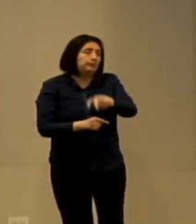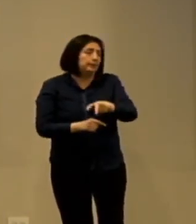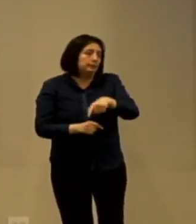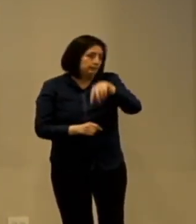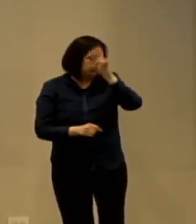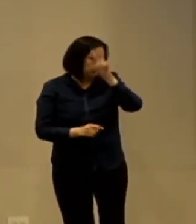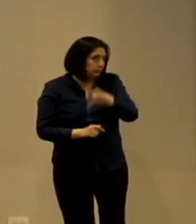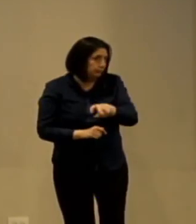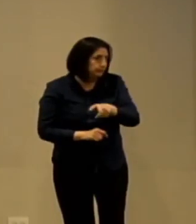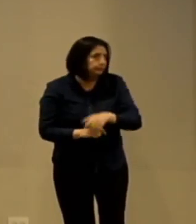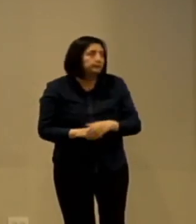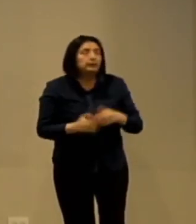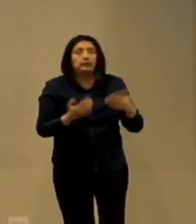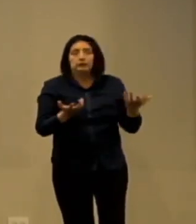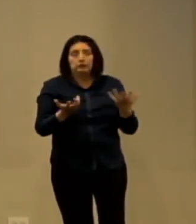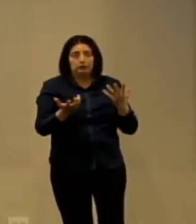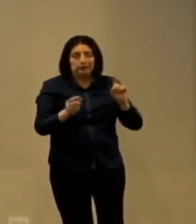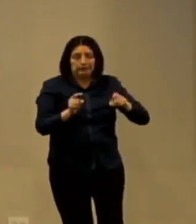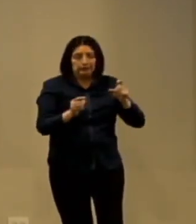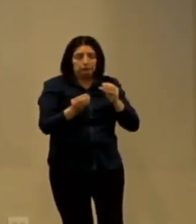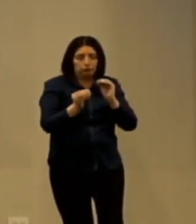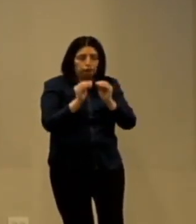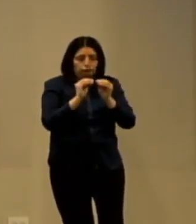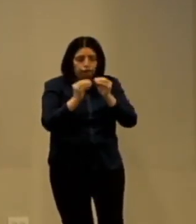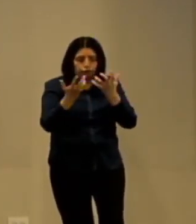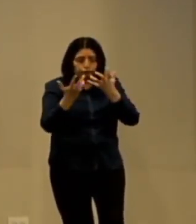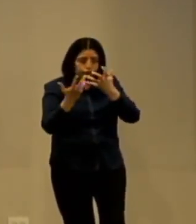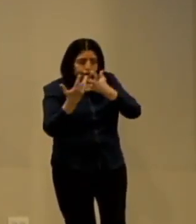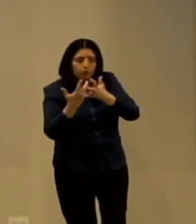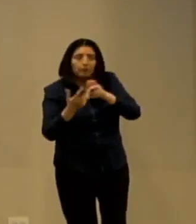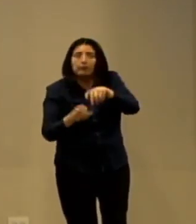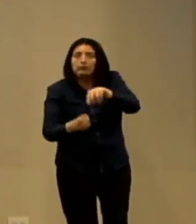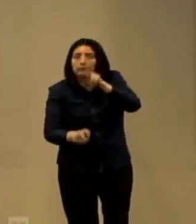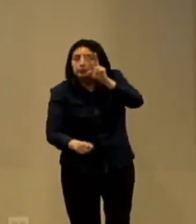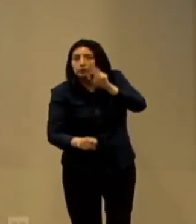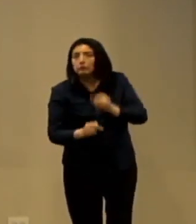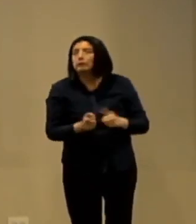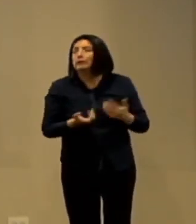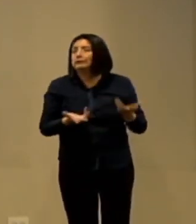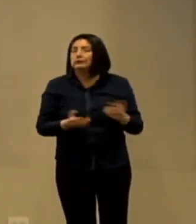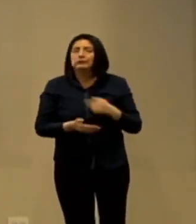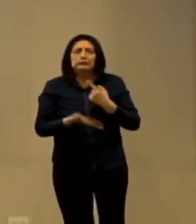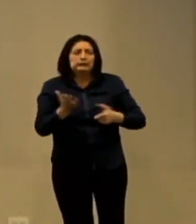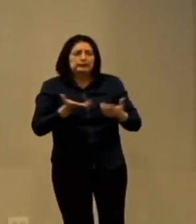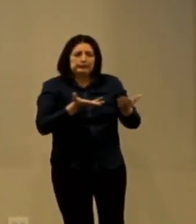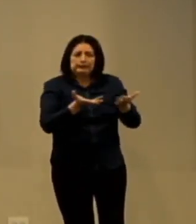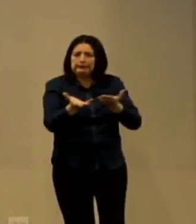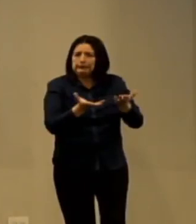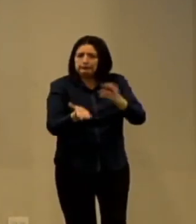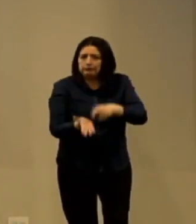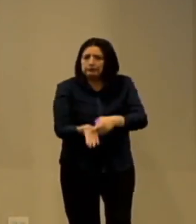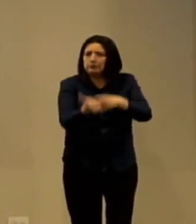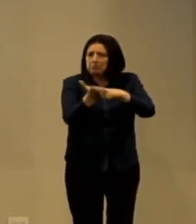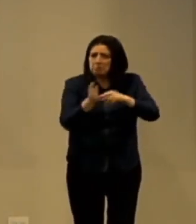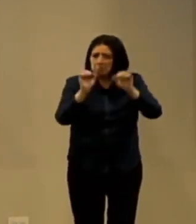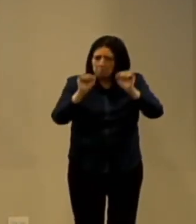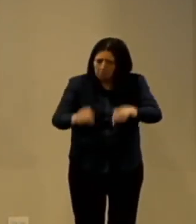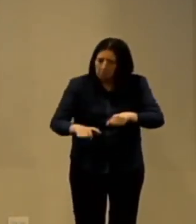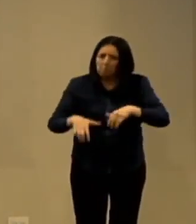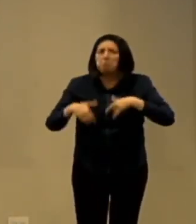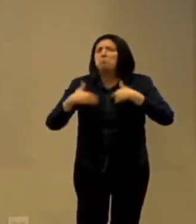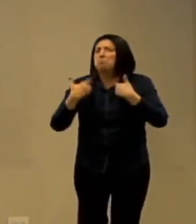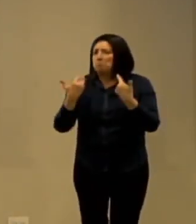peruana. Hay que hacer adecuaciones, efectivamente, ¿no? Entonces, quiere decir entonces que las prestaciones de rehabilitación se podrían dar